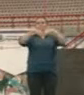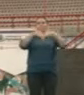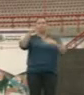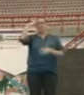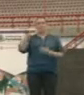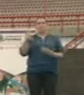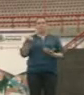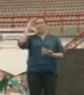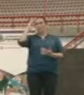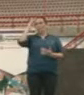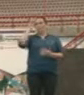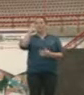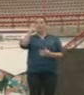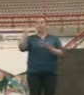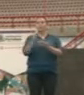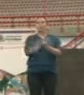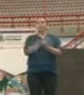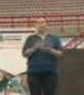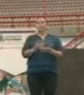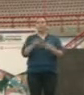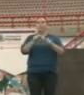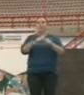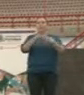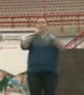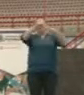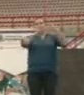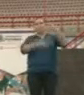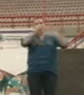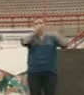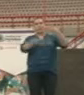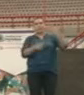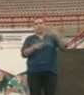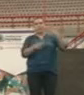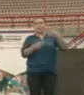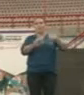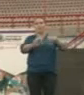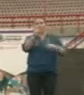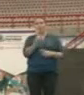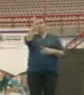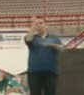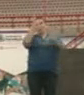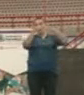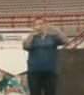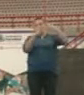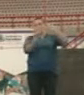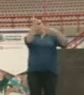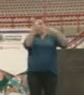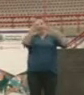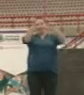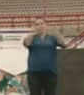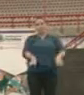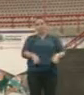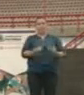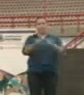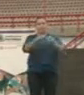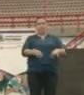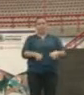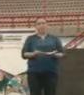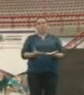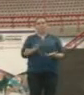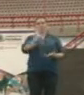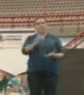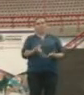sabe. O que acontece? Você faz as quatro e toda vez uma das quatro é prejudicada. Você quando vê várias,